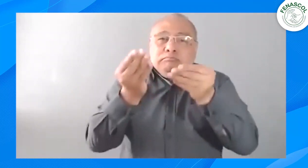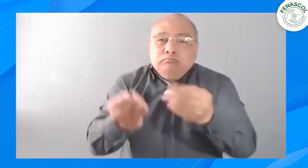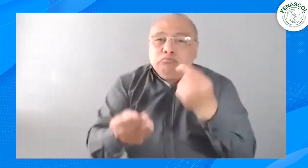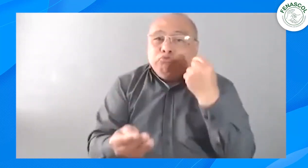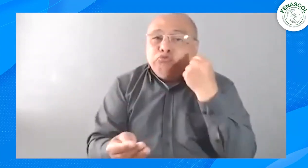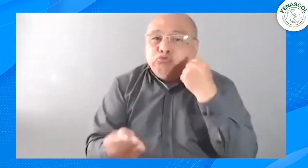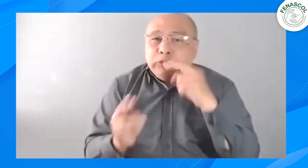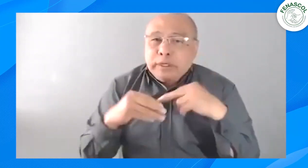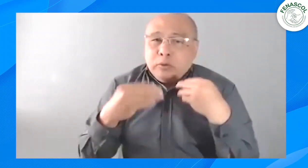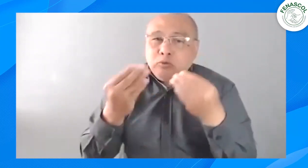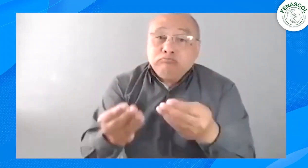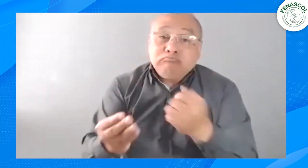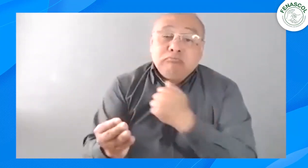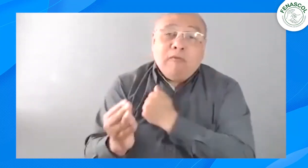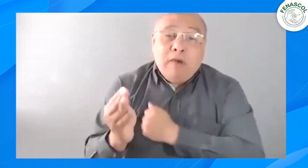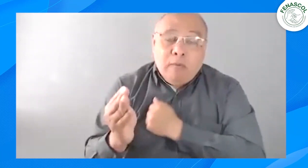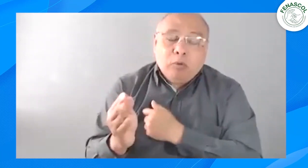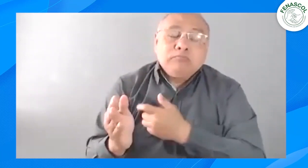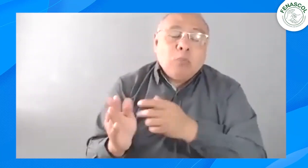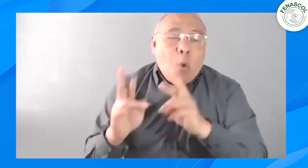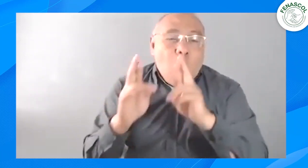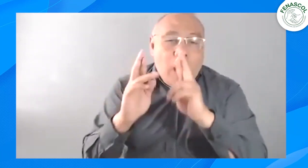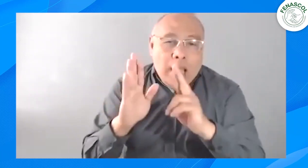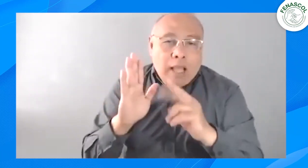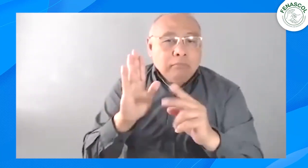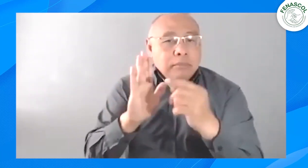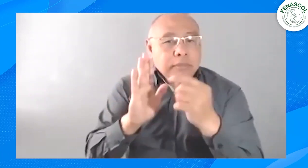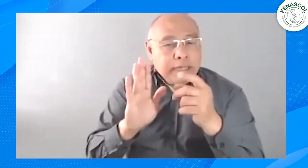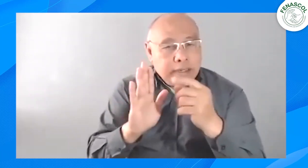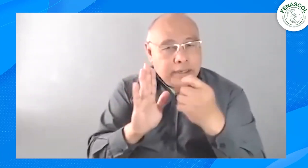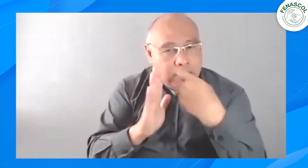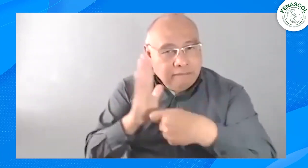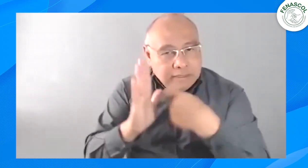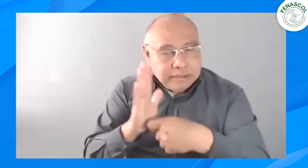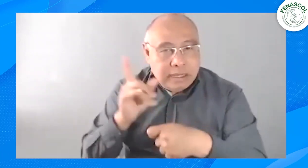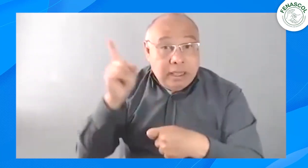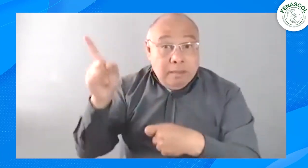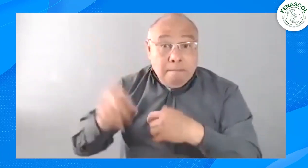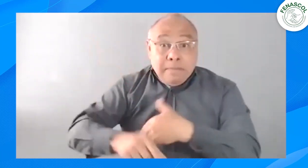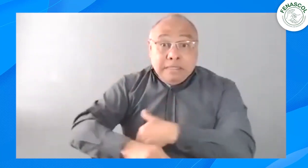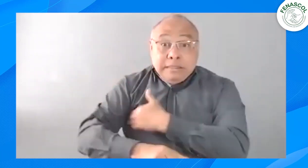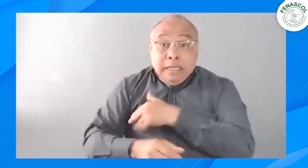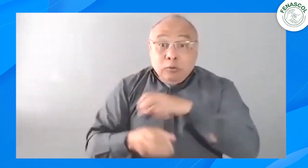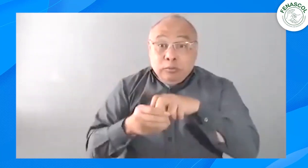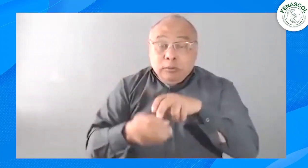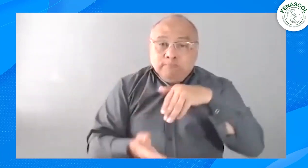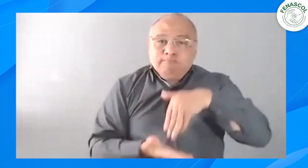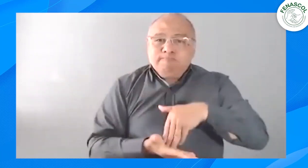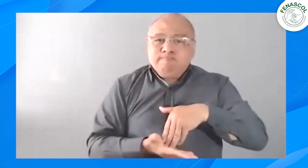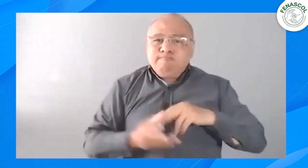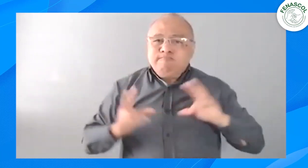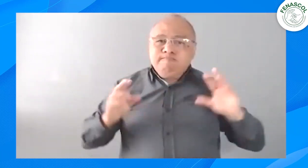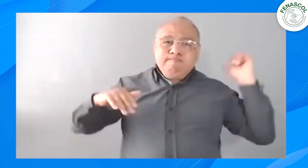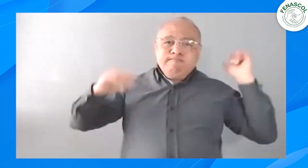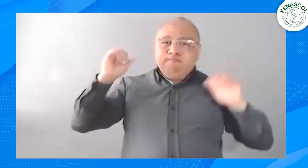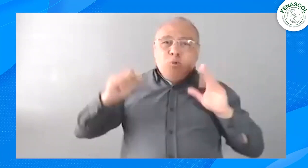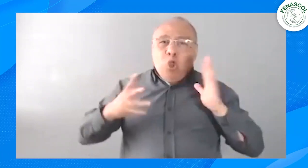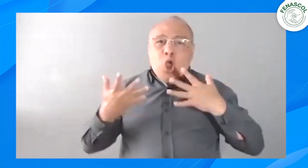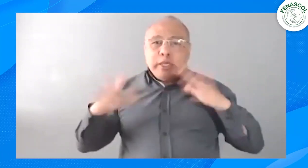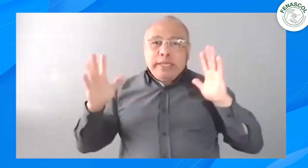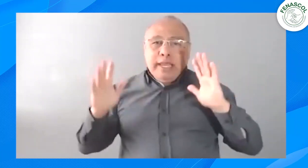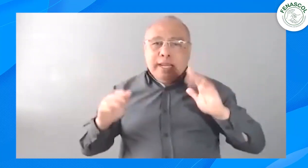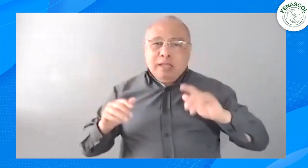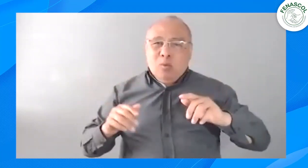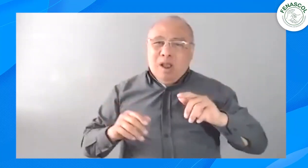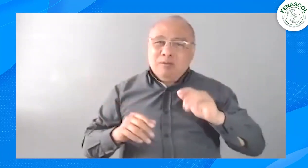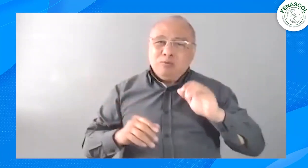pues no se pudo terminar con ese proyecto de resolución qué pasó después con estas nuevas personas encargadas se les dijo